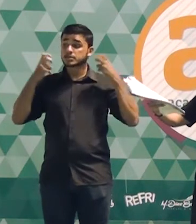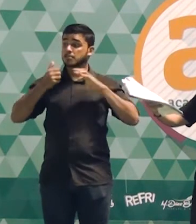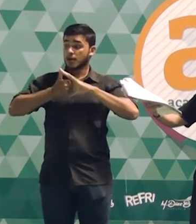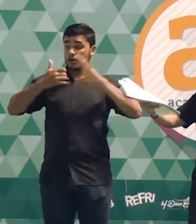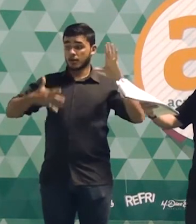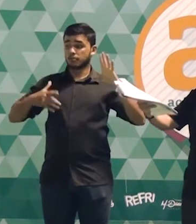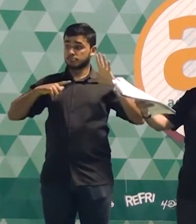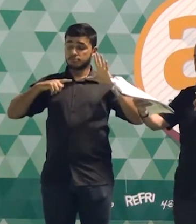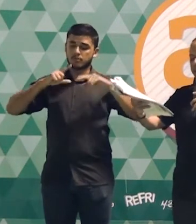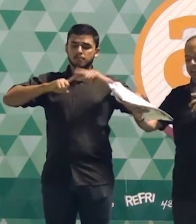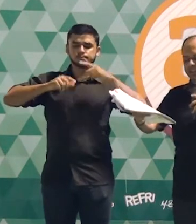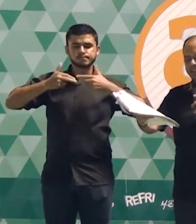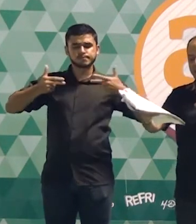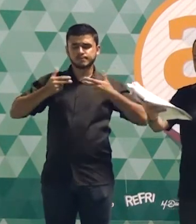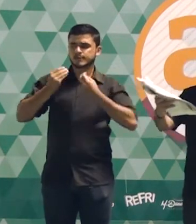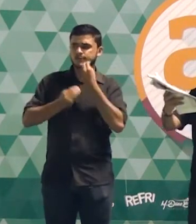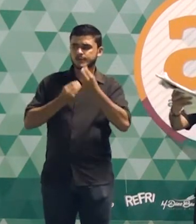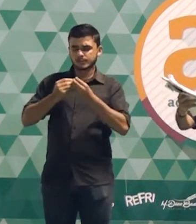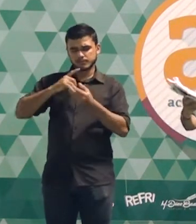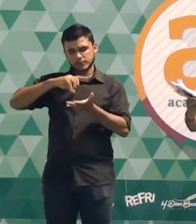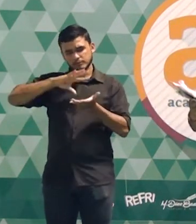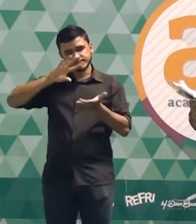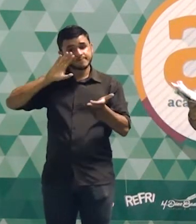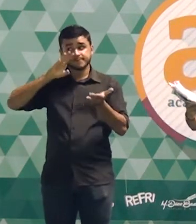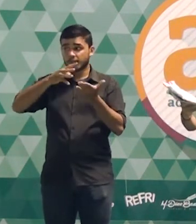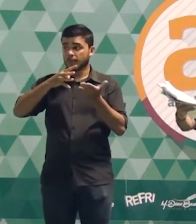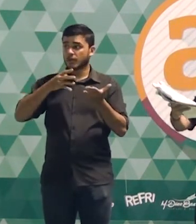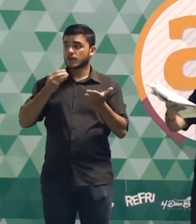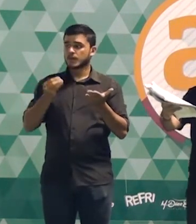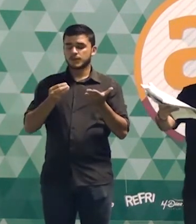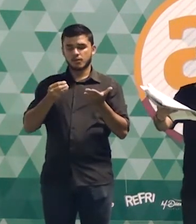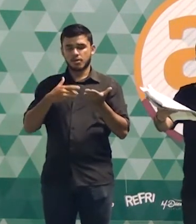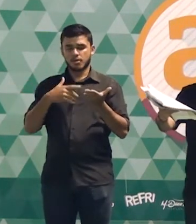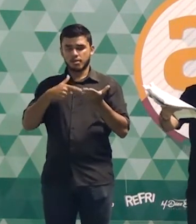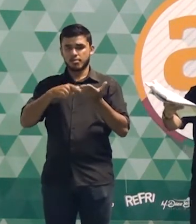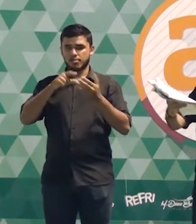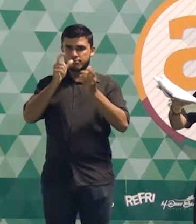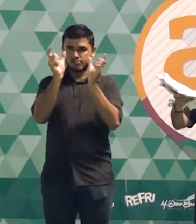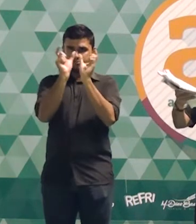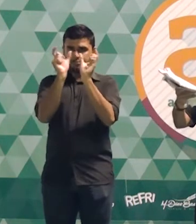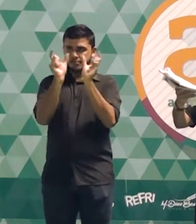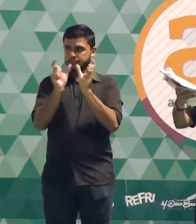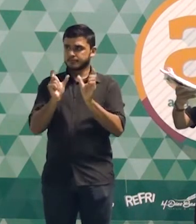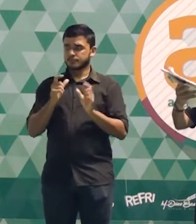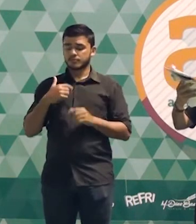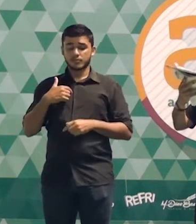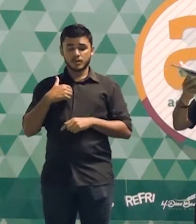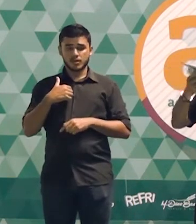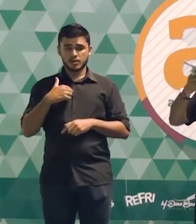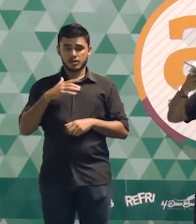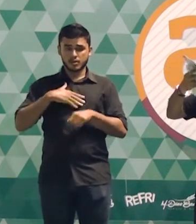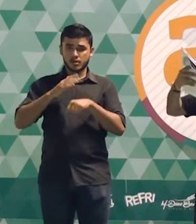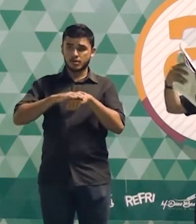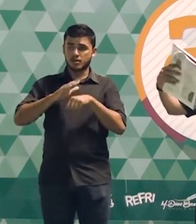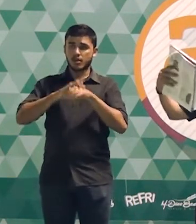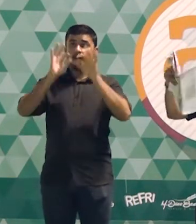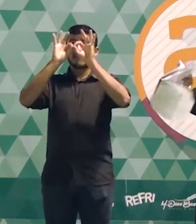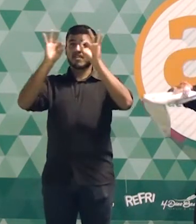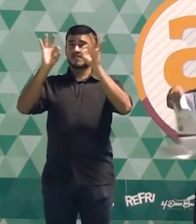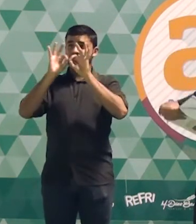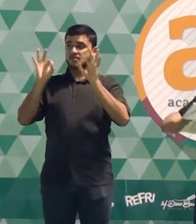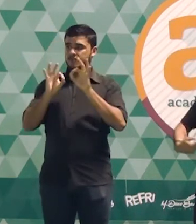empregada para dar a expressividade necessária. No trecho que vai de eu também acho esquisito, até eu vinguei, pois